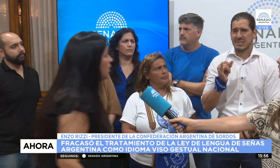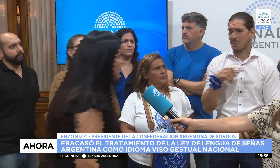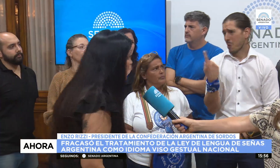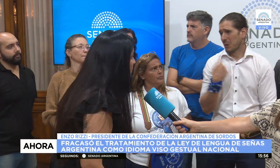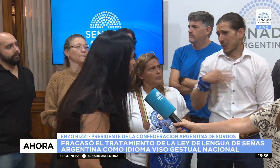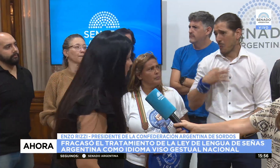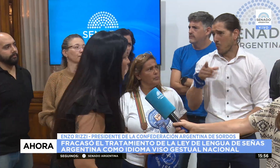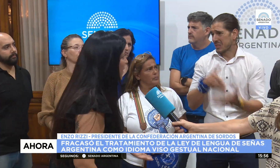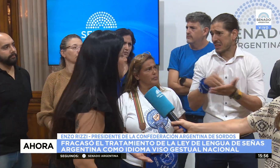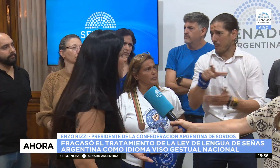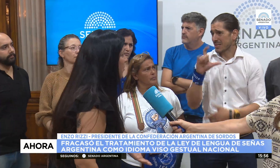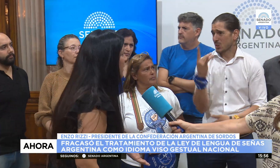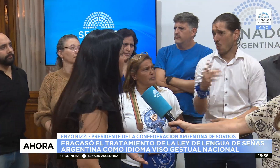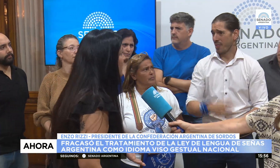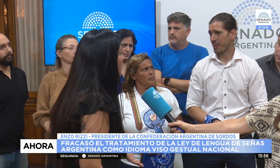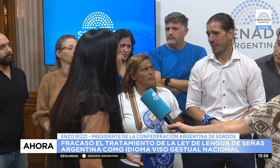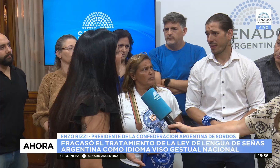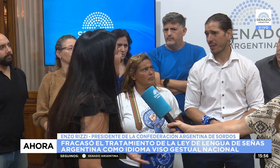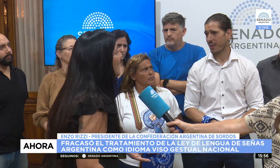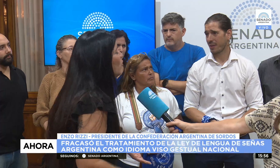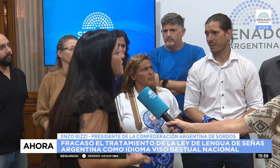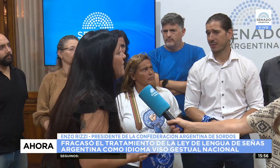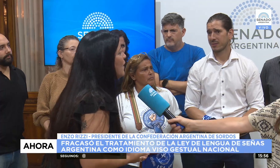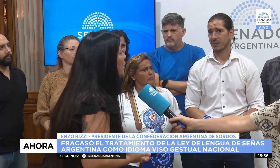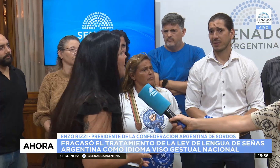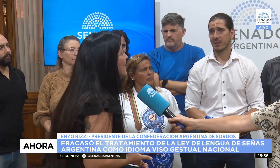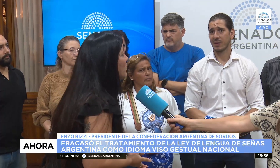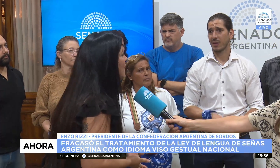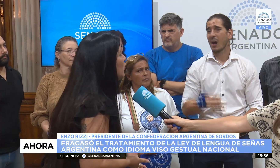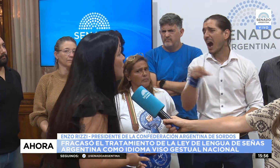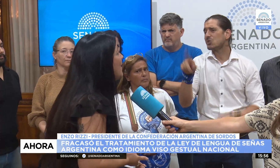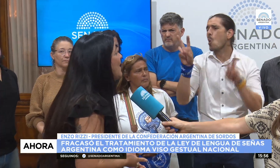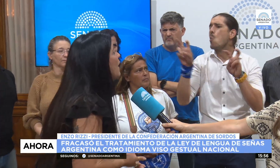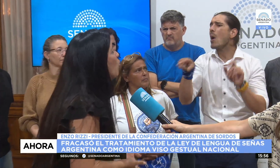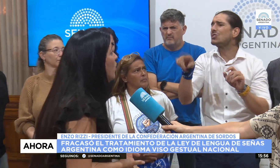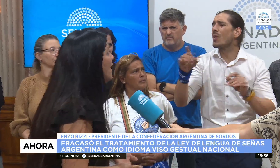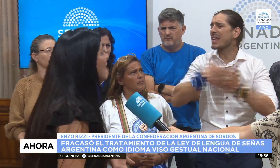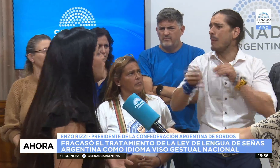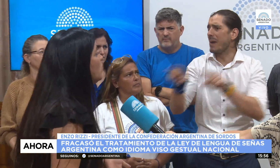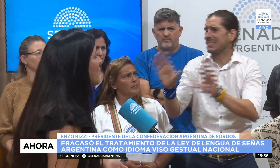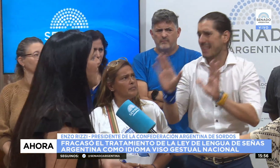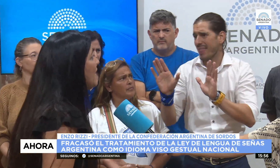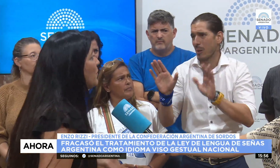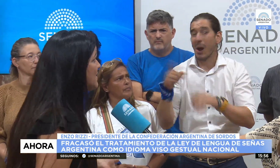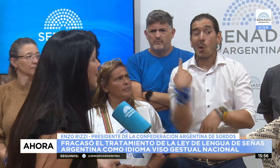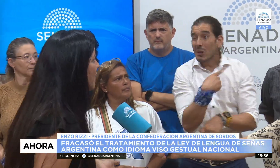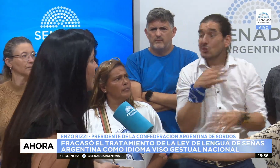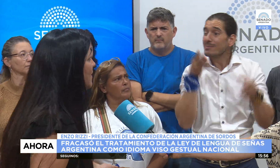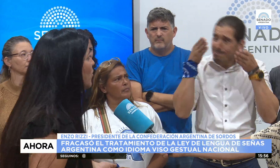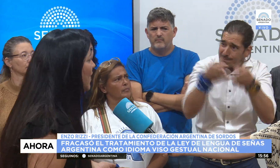Sí. Sí, obviamente, pero en realidad nuestra vida no depende del CUD. Es un tema de discapacidad, entendemos